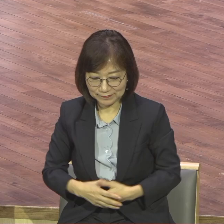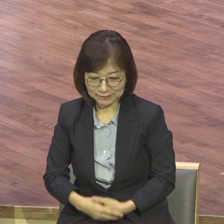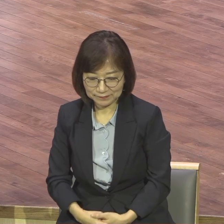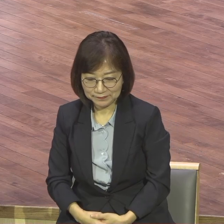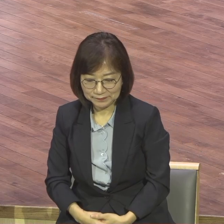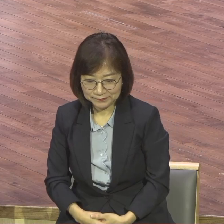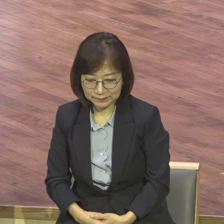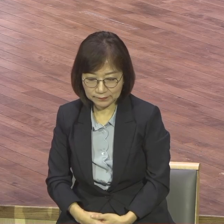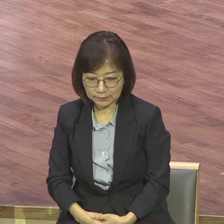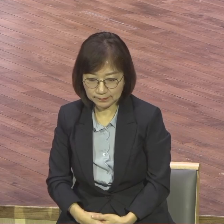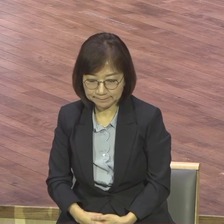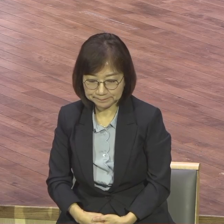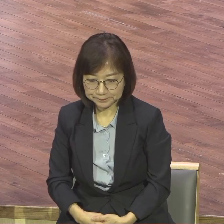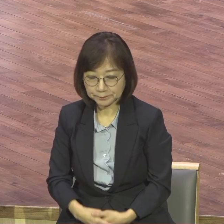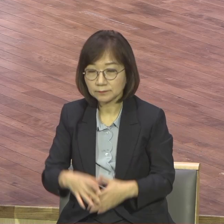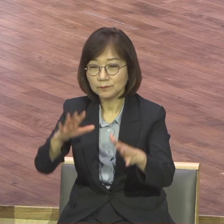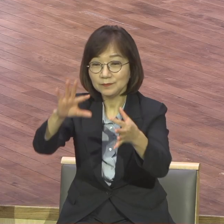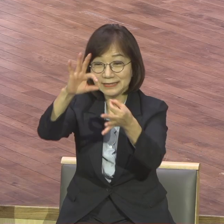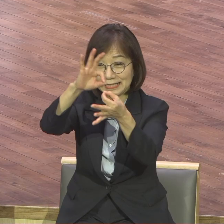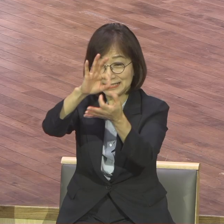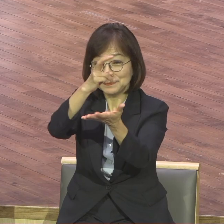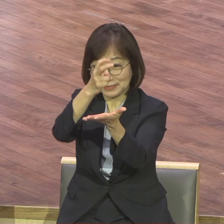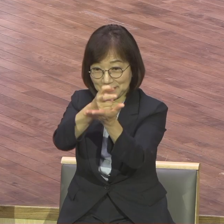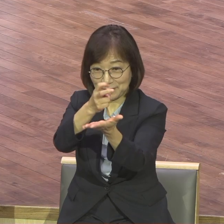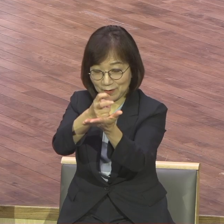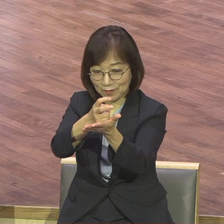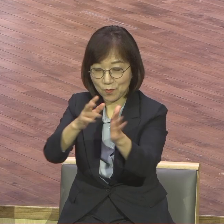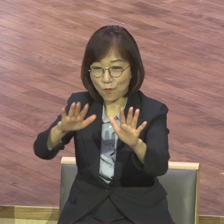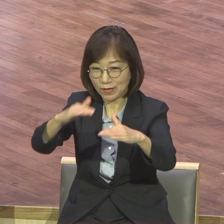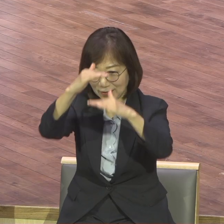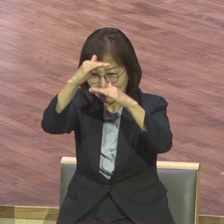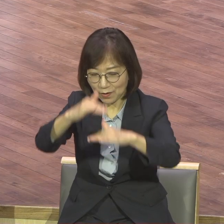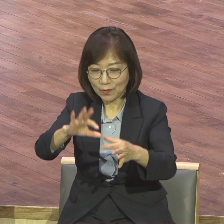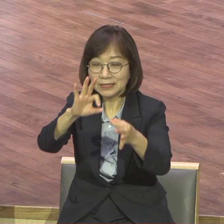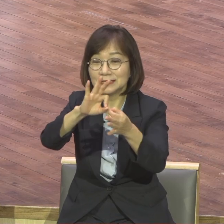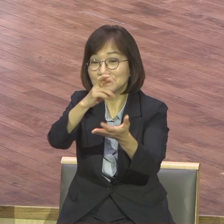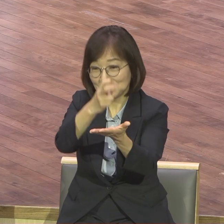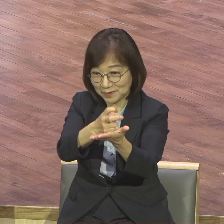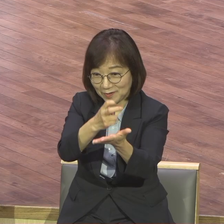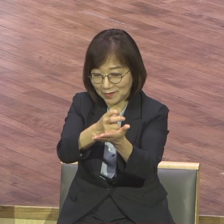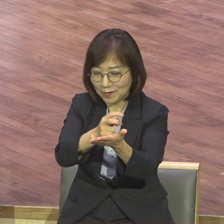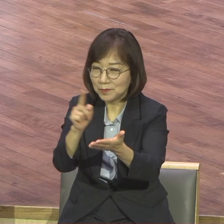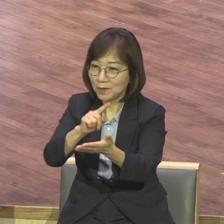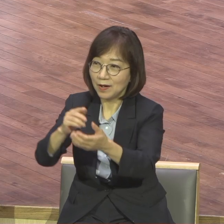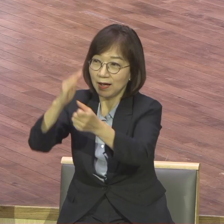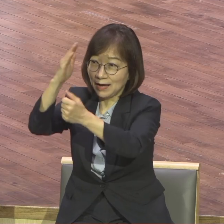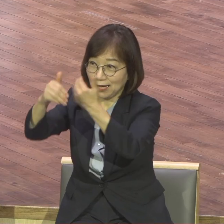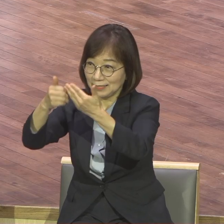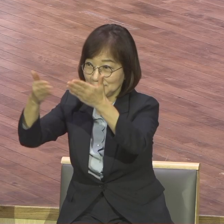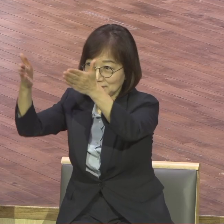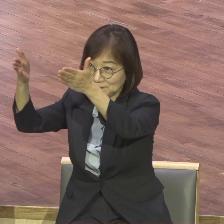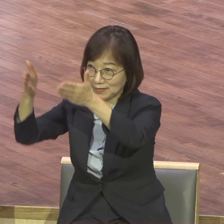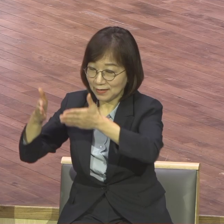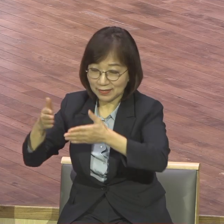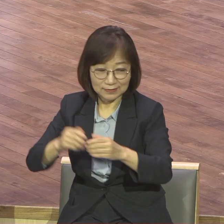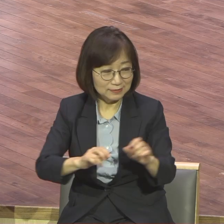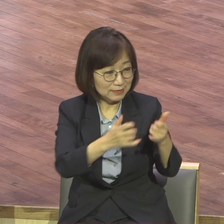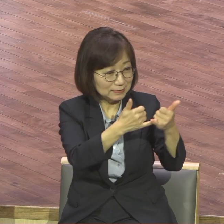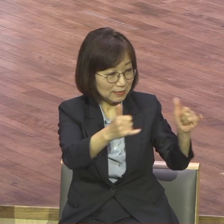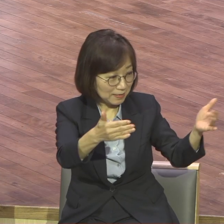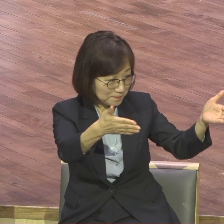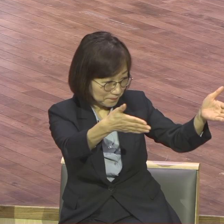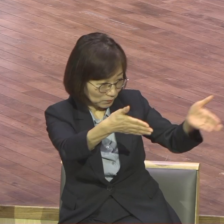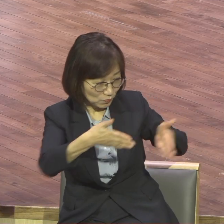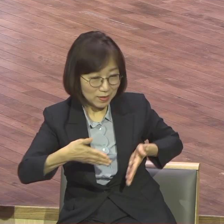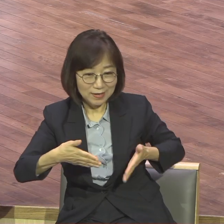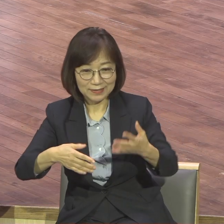내용은요, 십계명의 계명들입니다. 십계명은 하나님과의 관계와 다른 사람과의